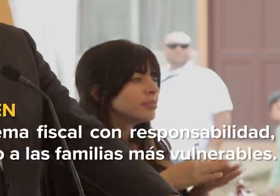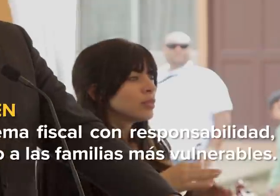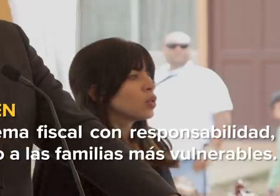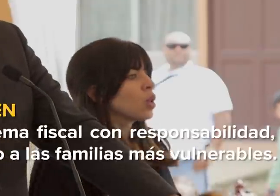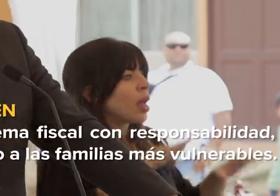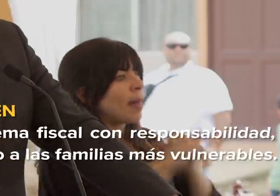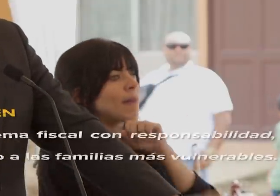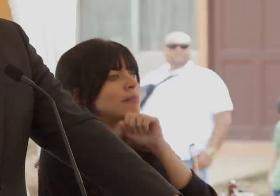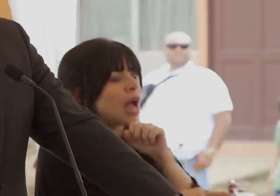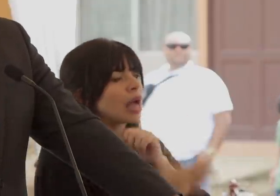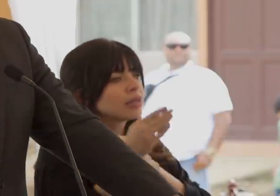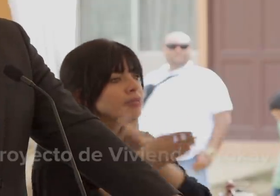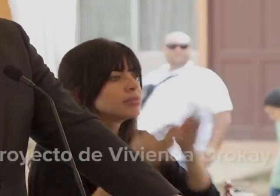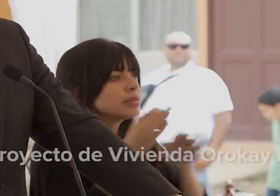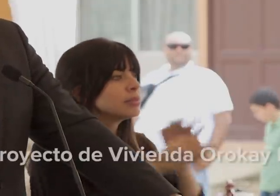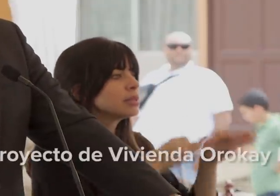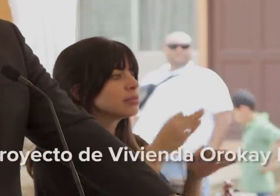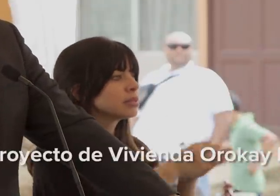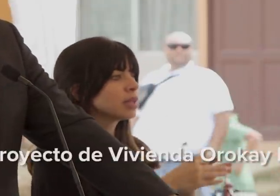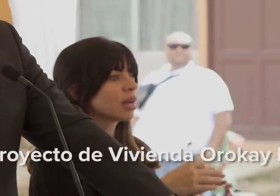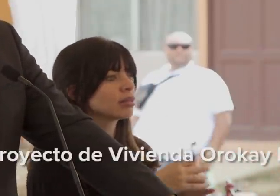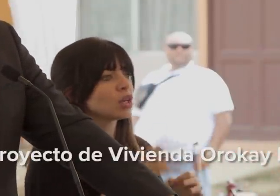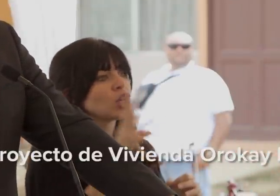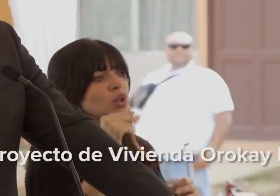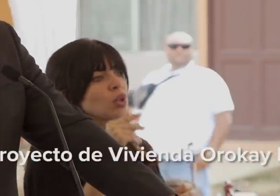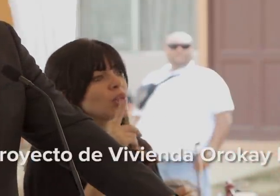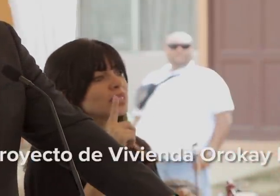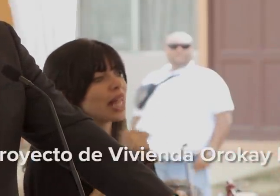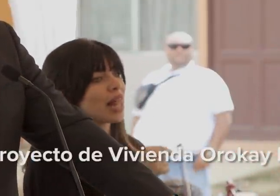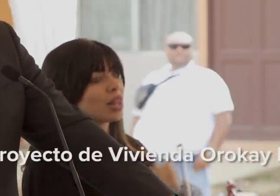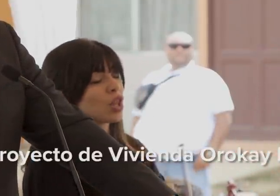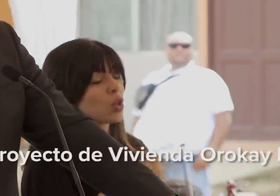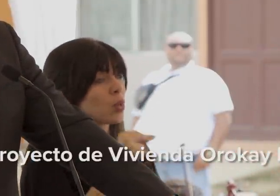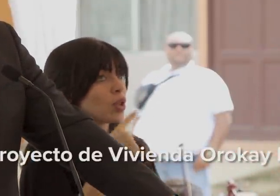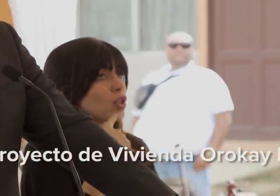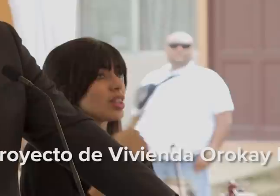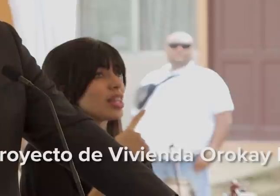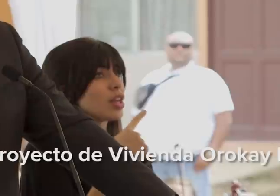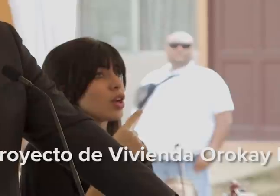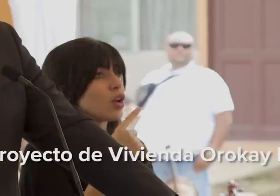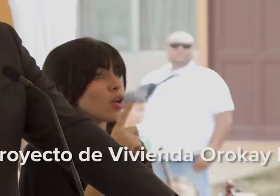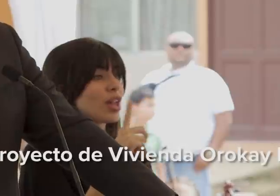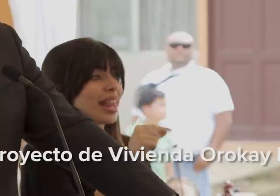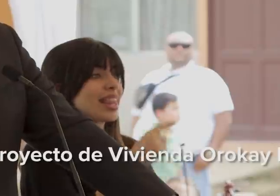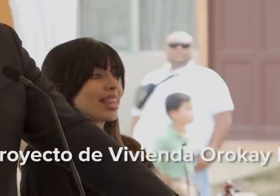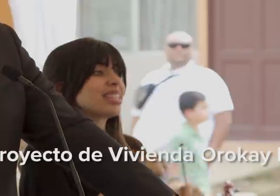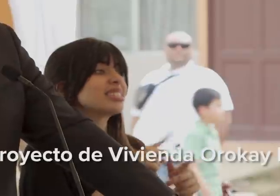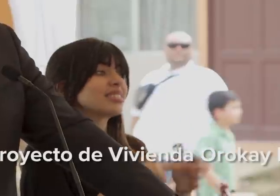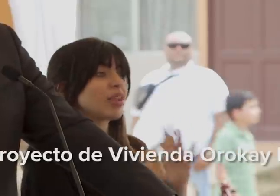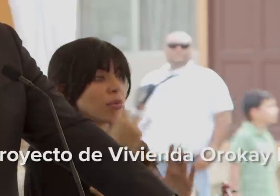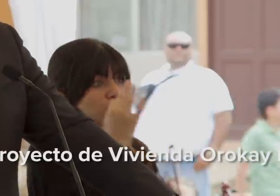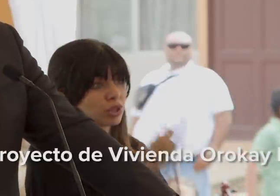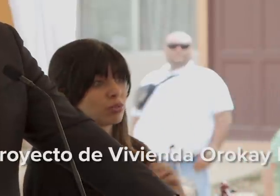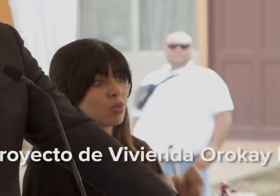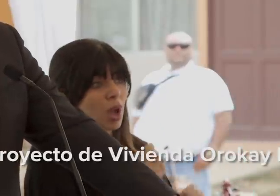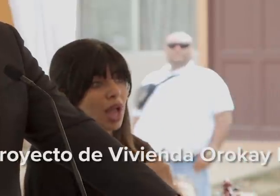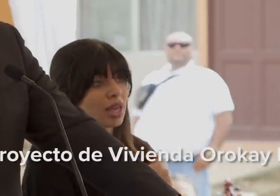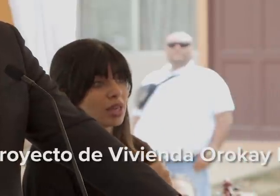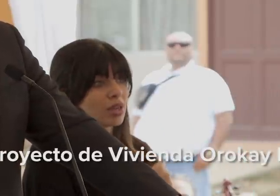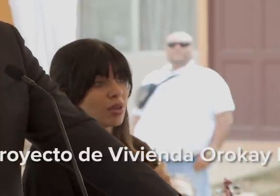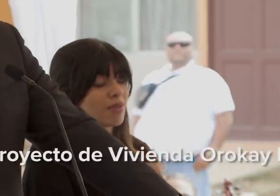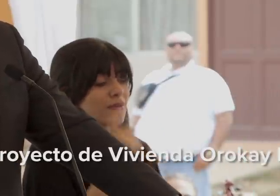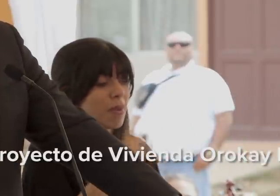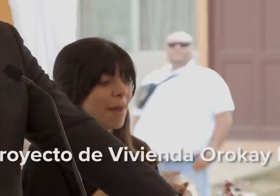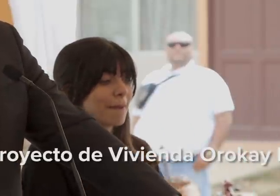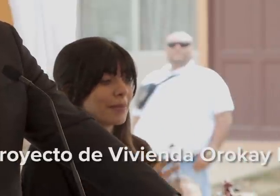país, no está lejano el día, y cuando digo no está lejano el día, va a ser el año entrante, vamos a tener